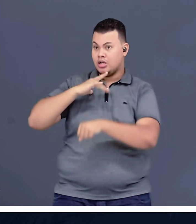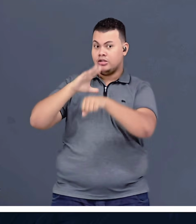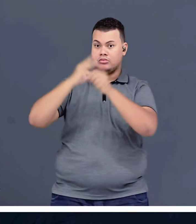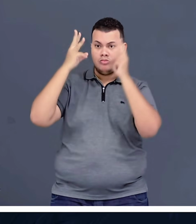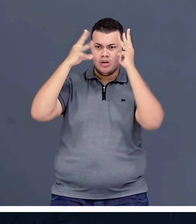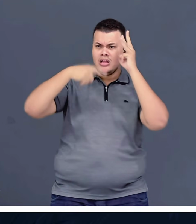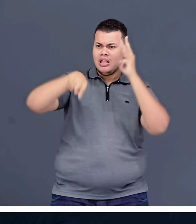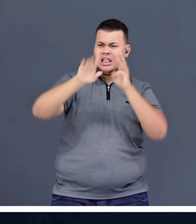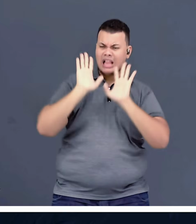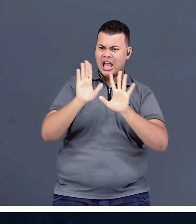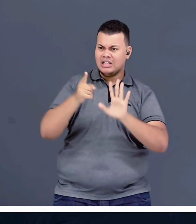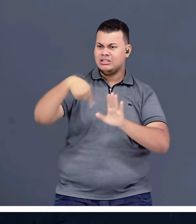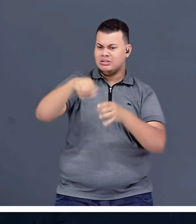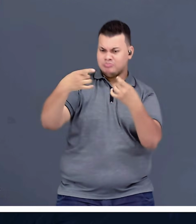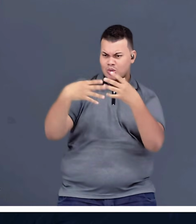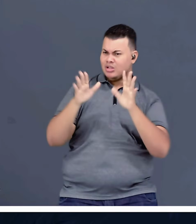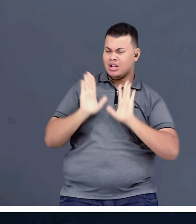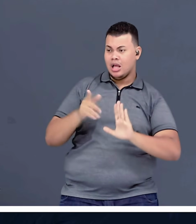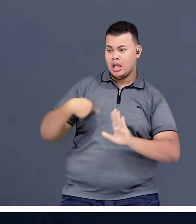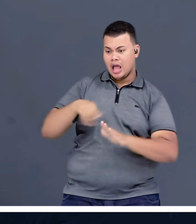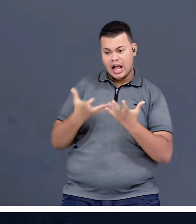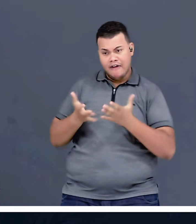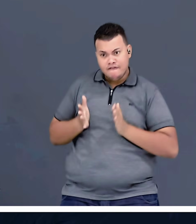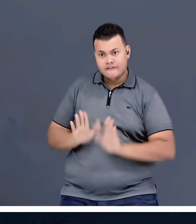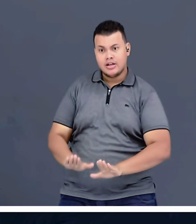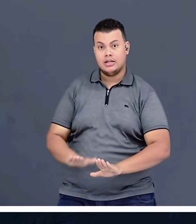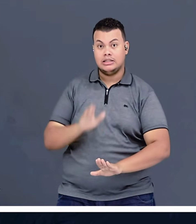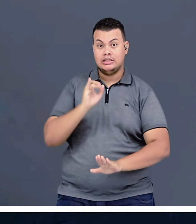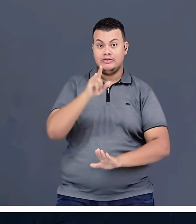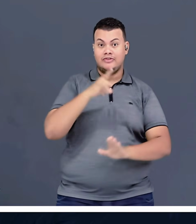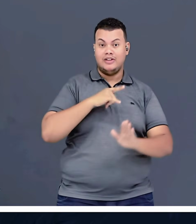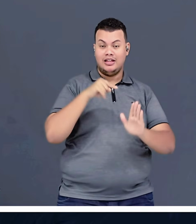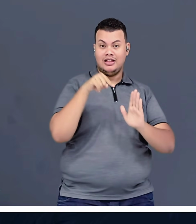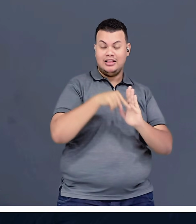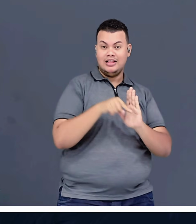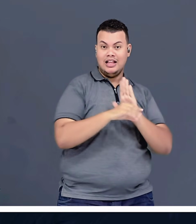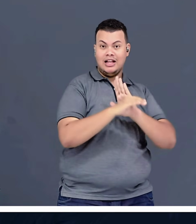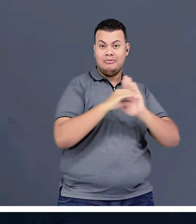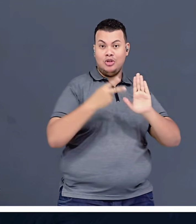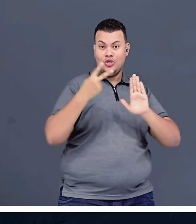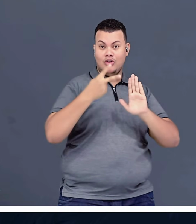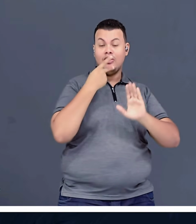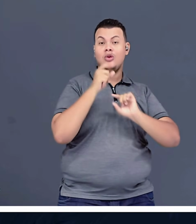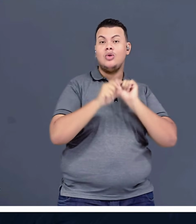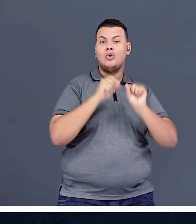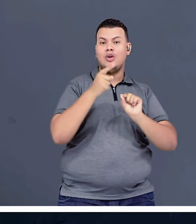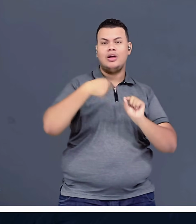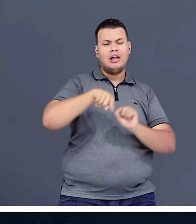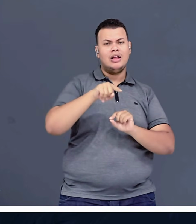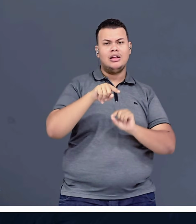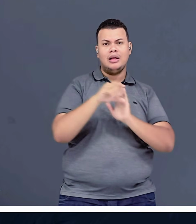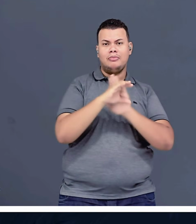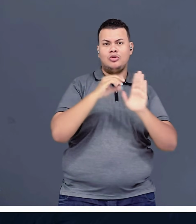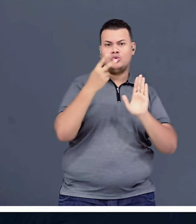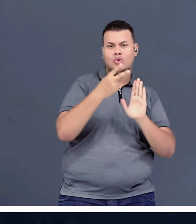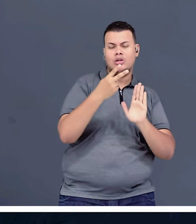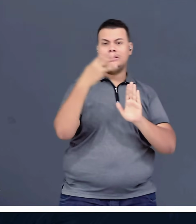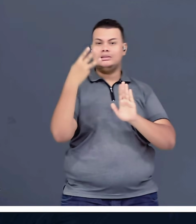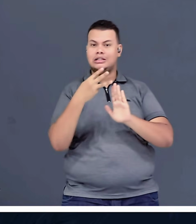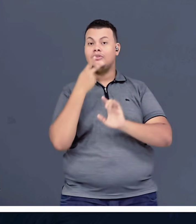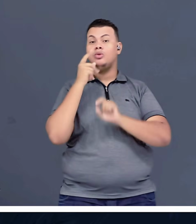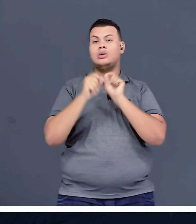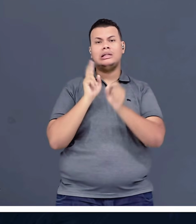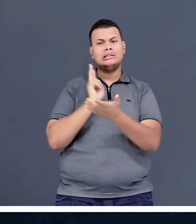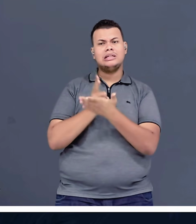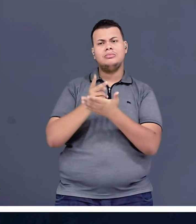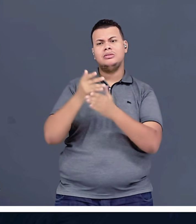quer ficar aqui, deixa a gente em paz. Se você ler o texto, capítulo 2, você vai ver que várias vezes, né, capítulo 2, capítulo 3, eles dizem